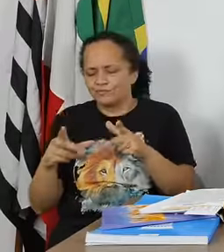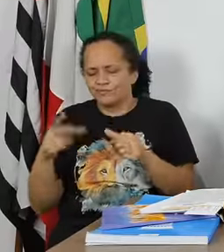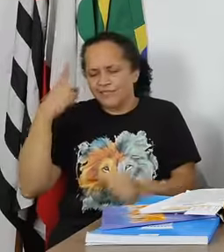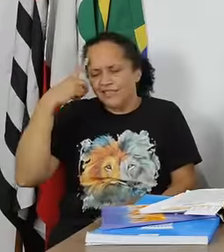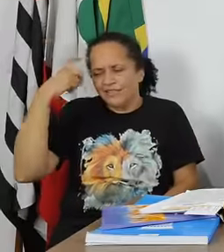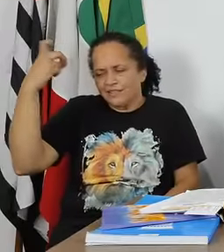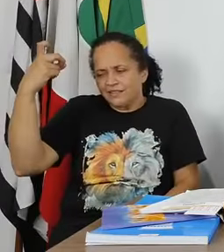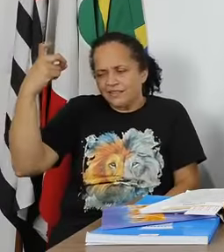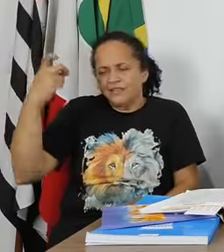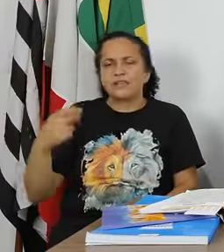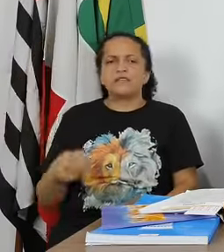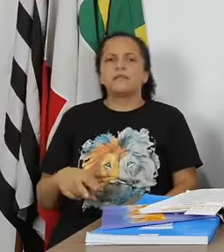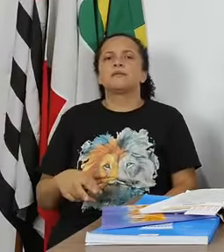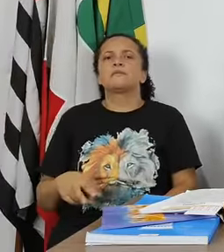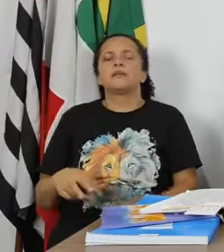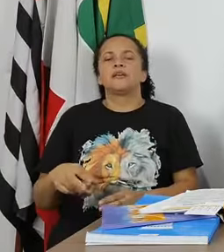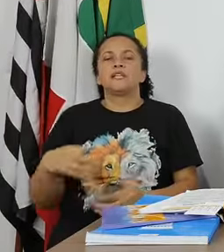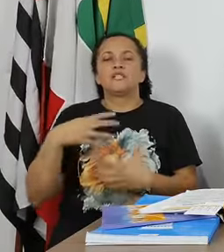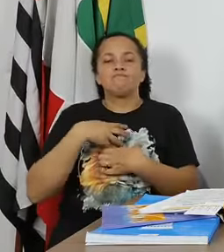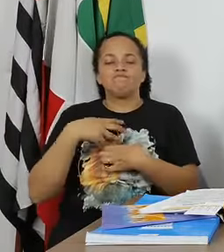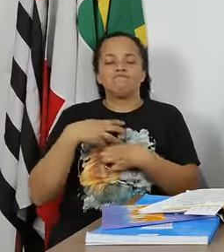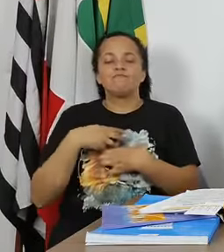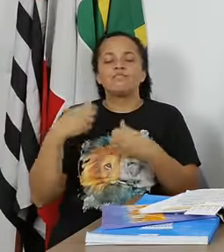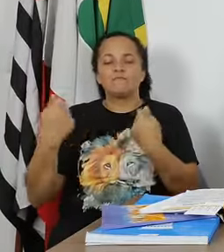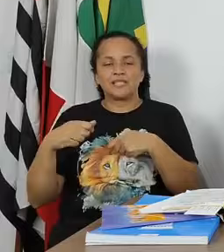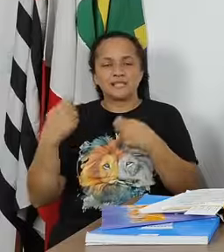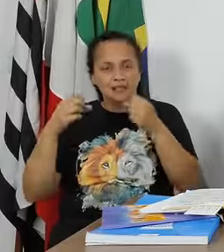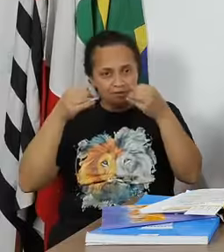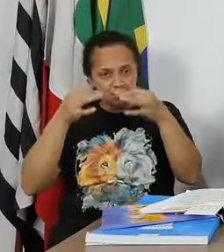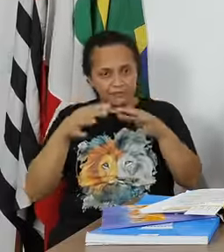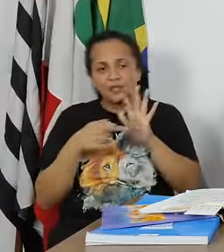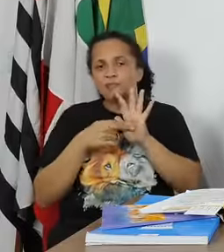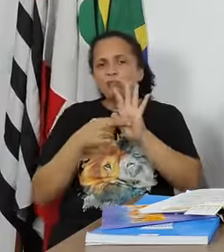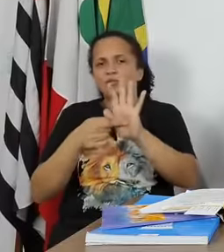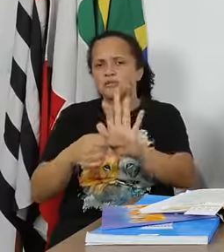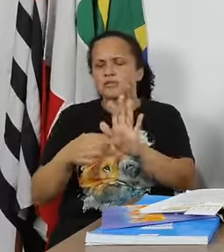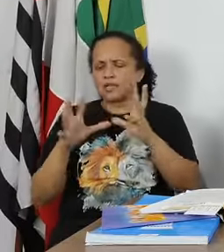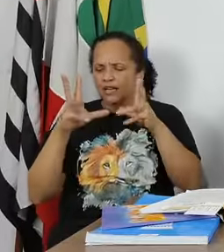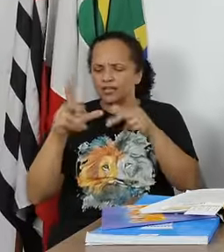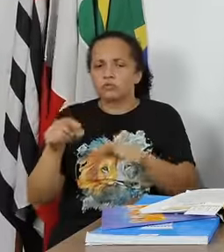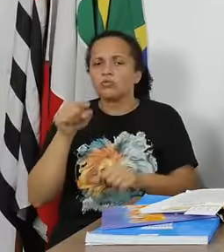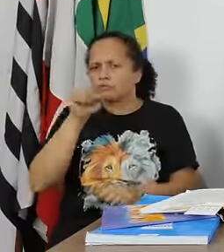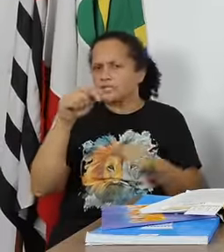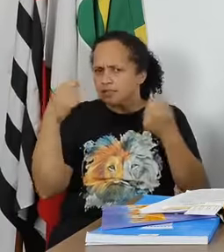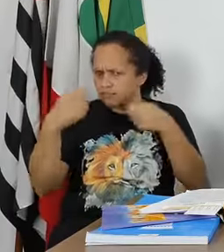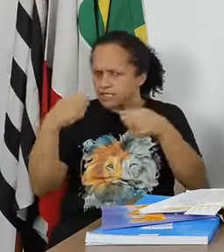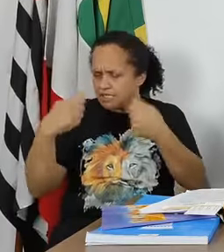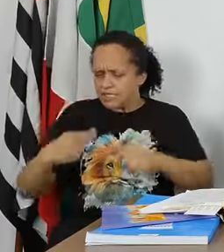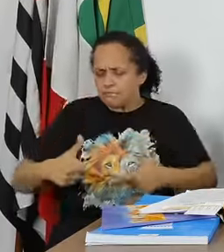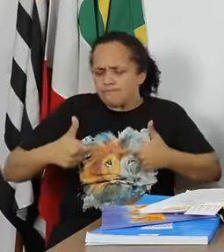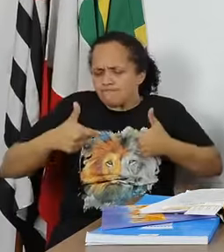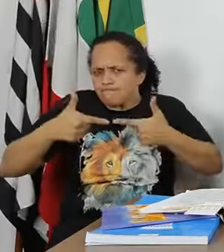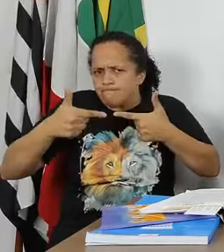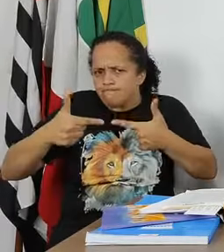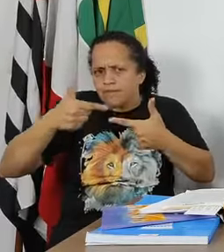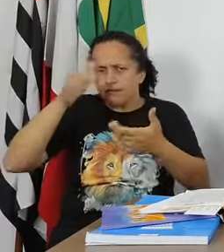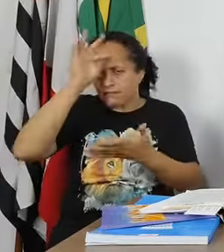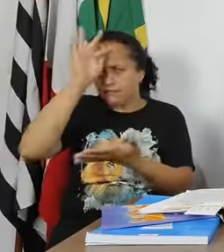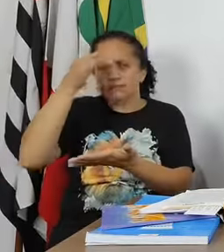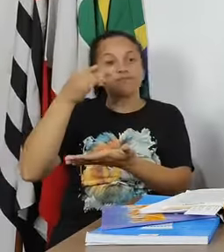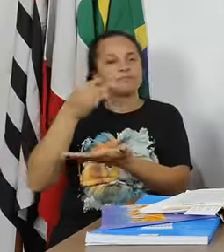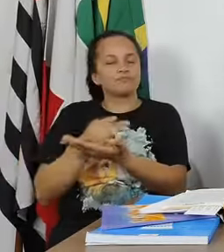me senti obrigado a corresponder convosco, exortando-os a batalhar diligentemente pela fé,